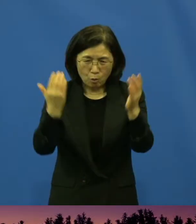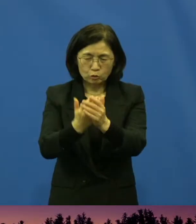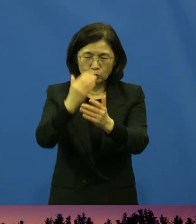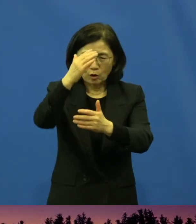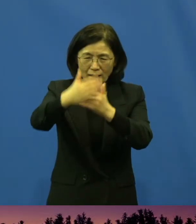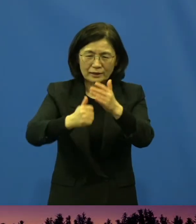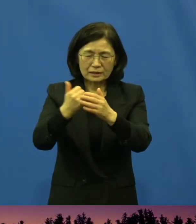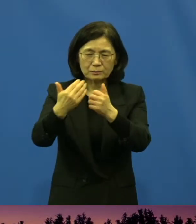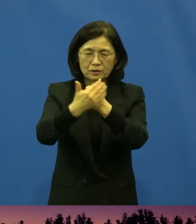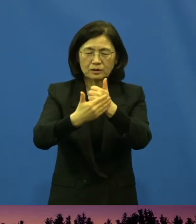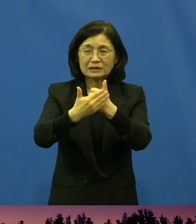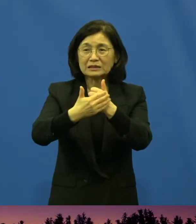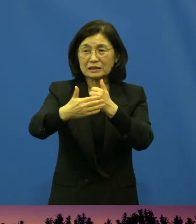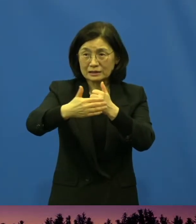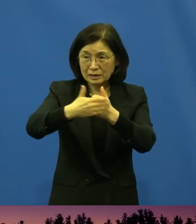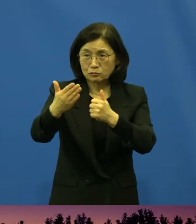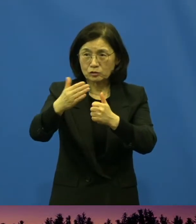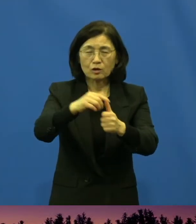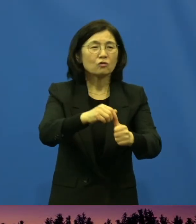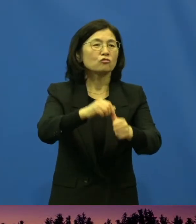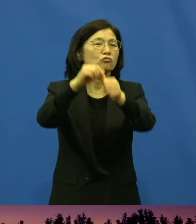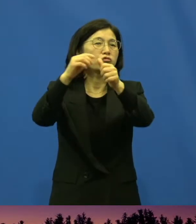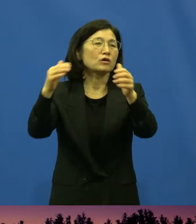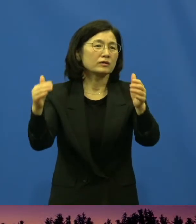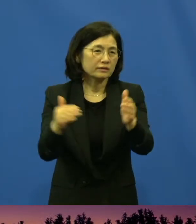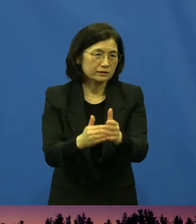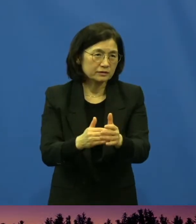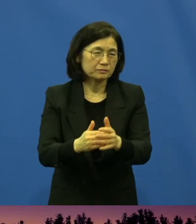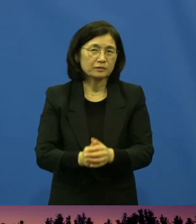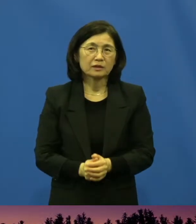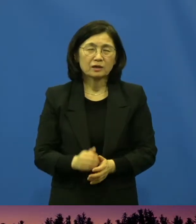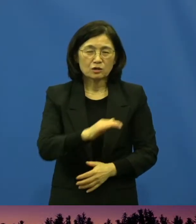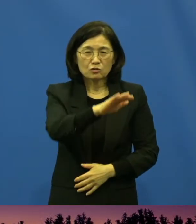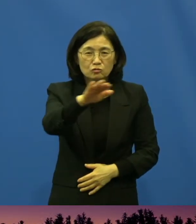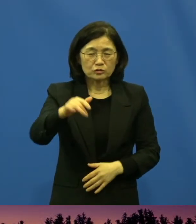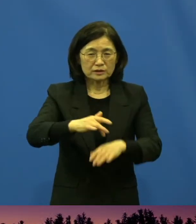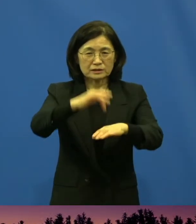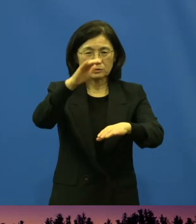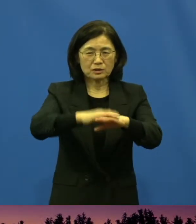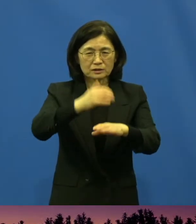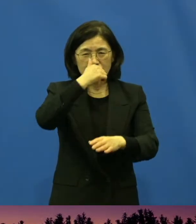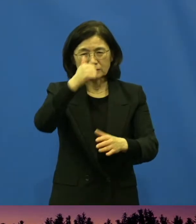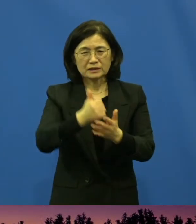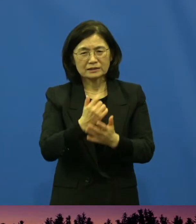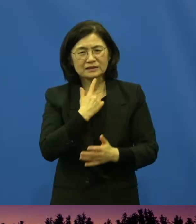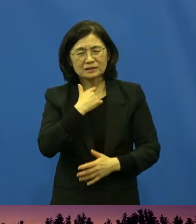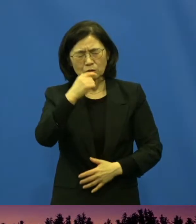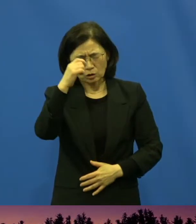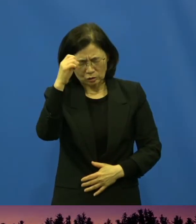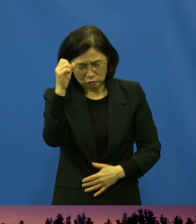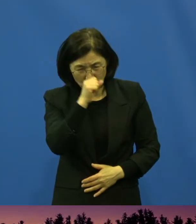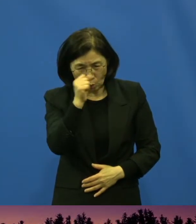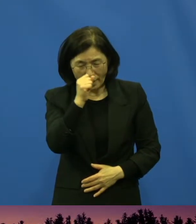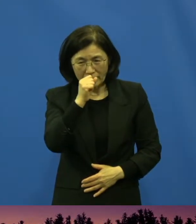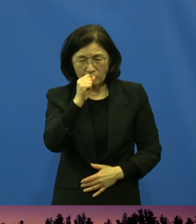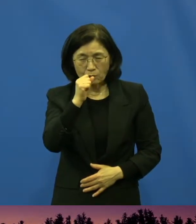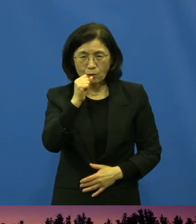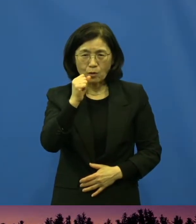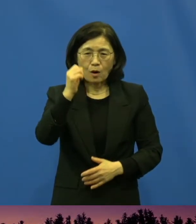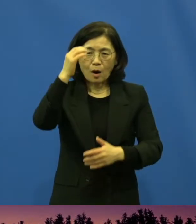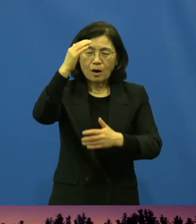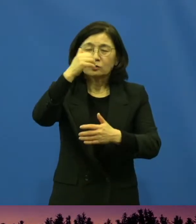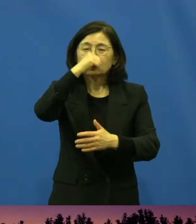거예요. 죄밖에 몰랐고 죄 짓는 걸 즐겨했고 그 죄를 통하여 하나님을 끊임없이 거슬렀던